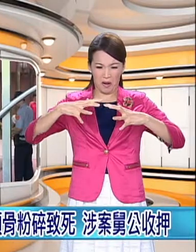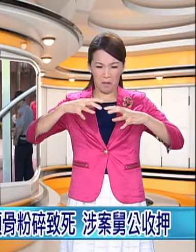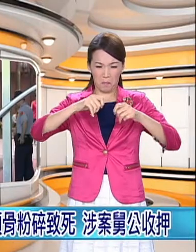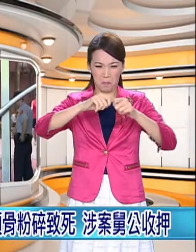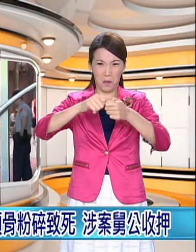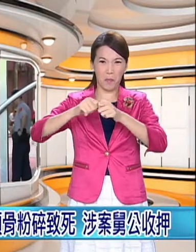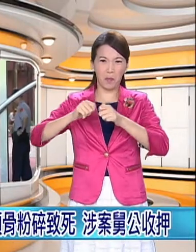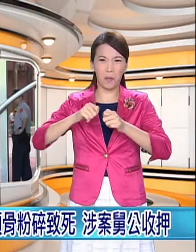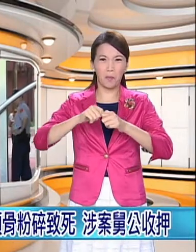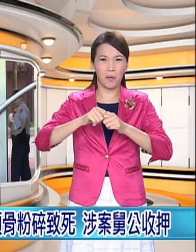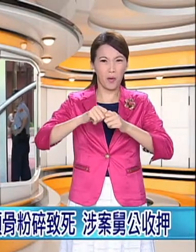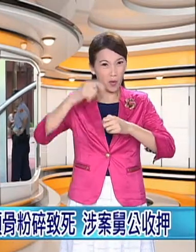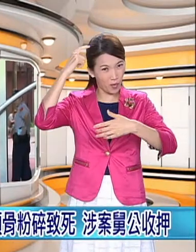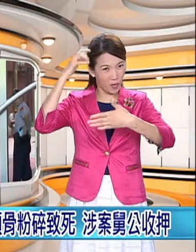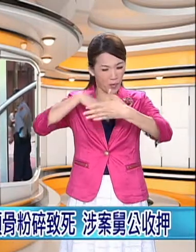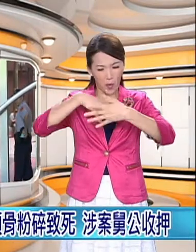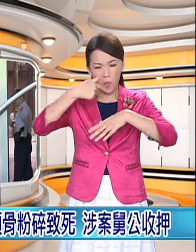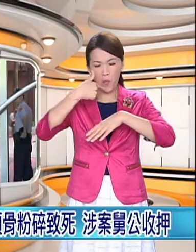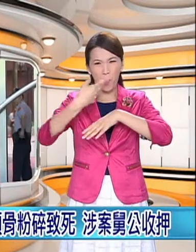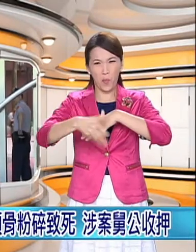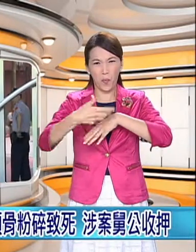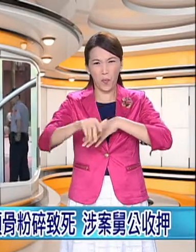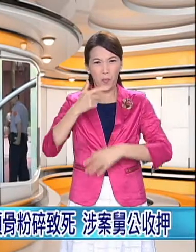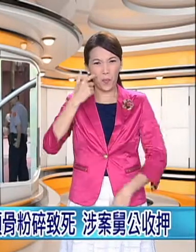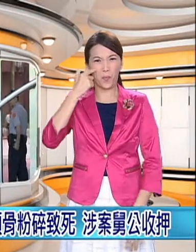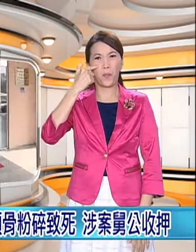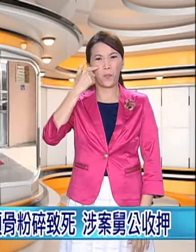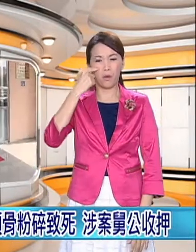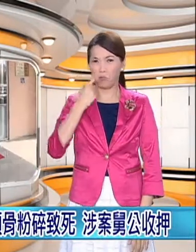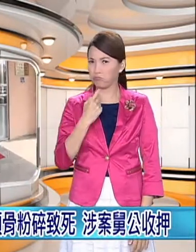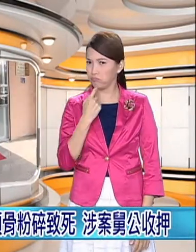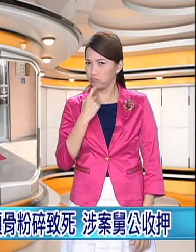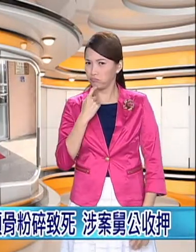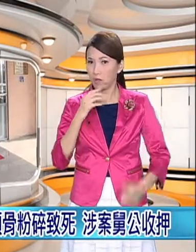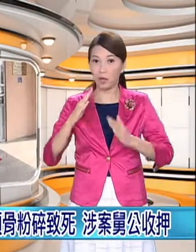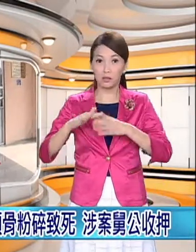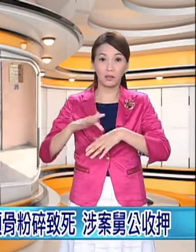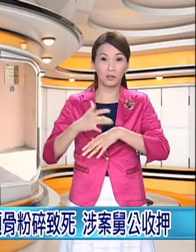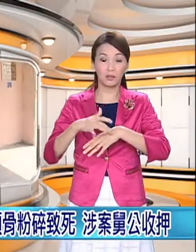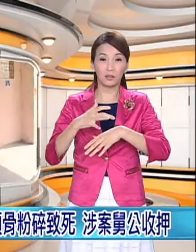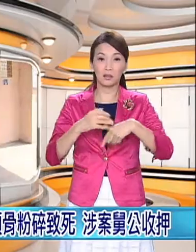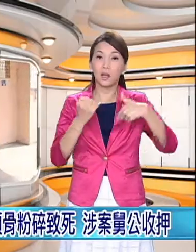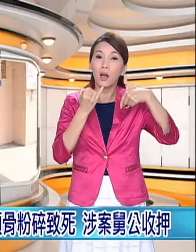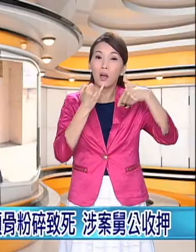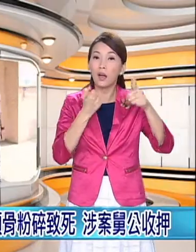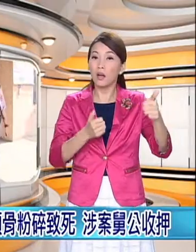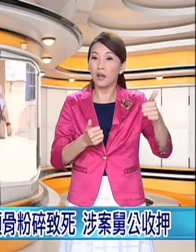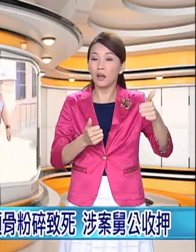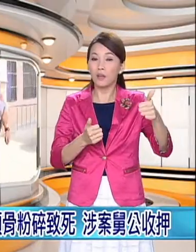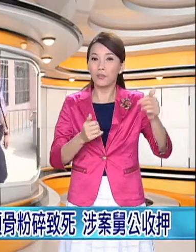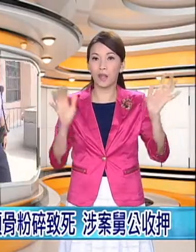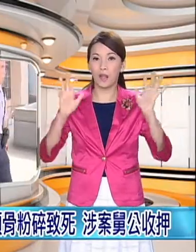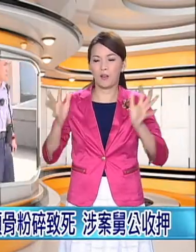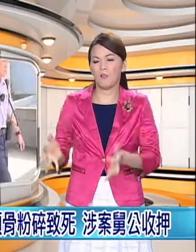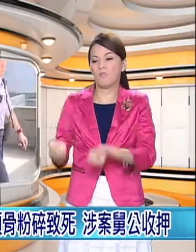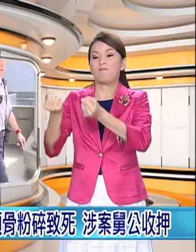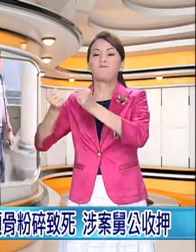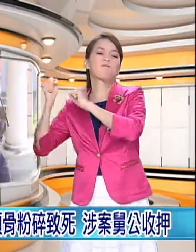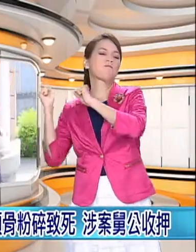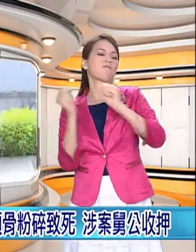血，怀疑男童是被抓起来往墙壁重摔。而涉嫌虐打小兄妹的何姓舅